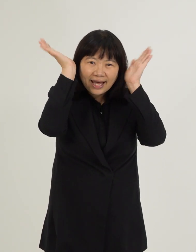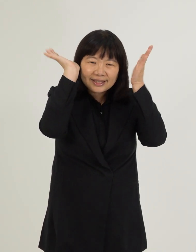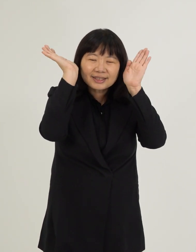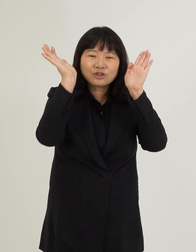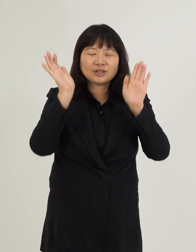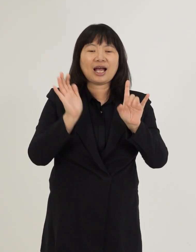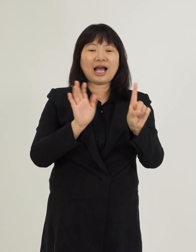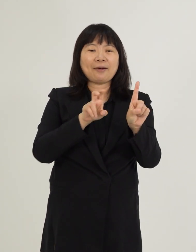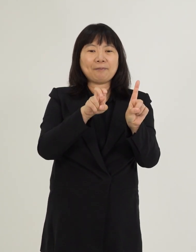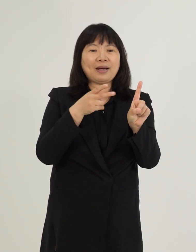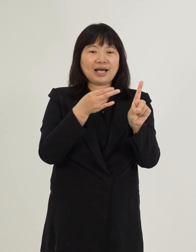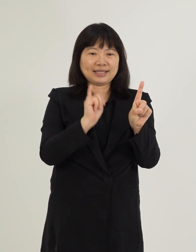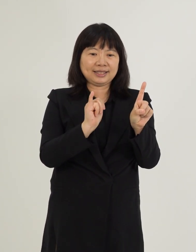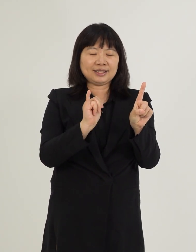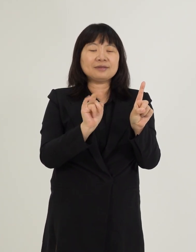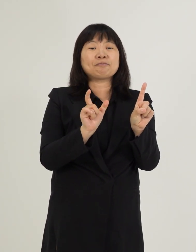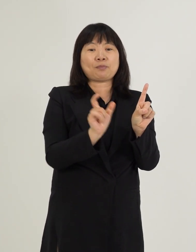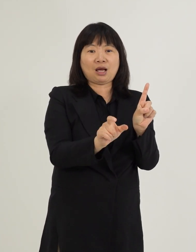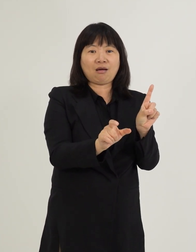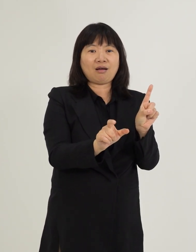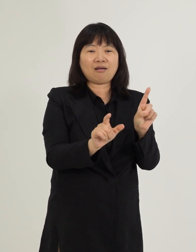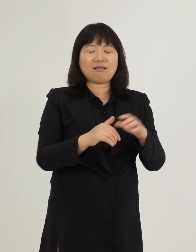보면 나귀가 한 마리예요.